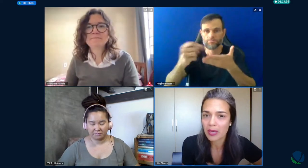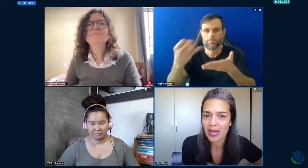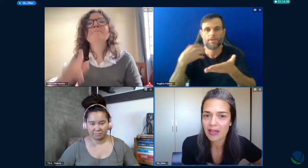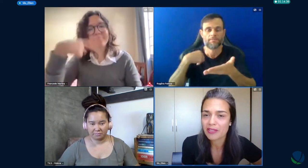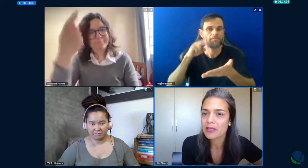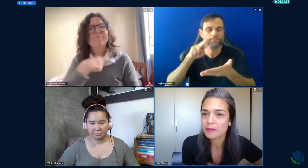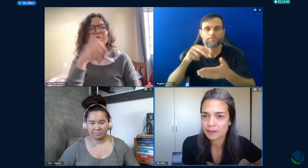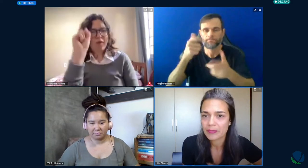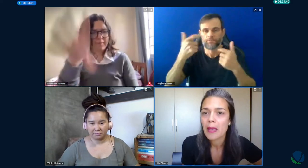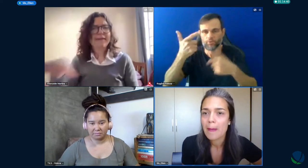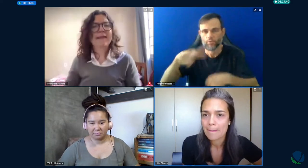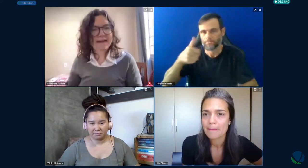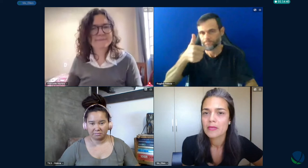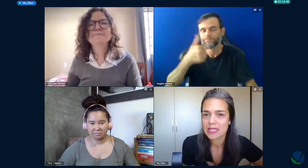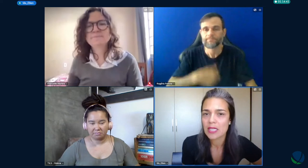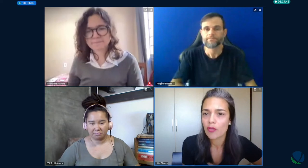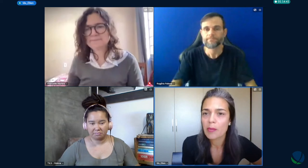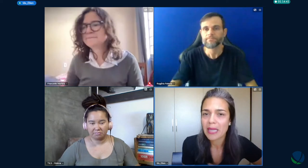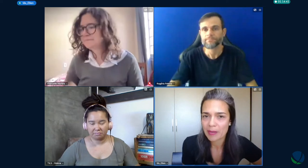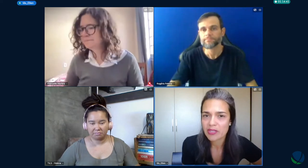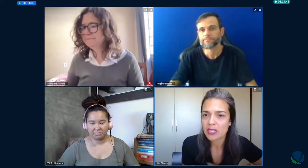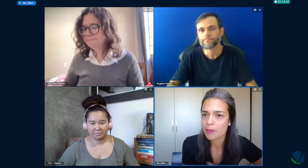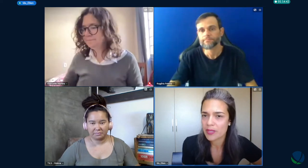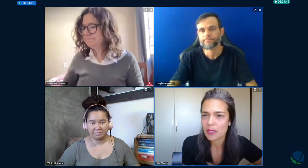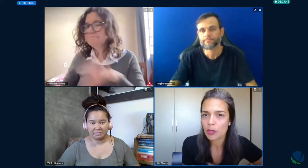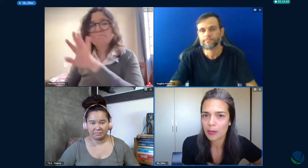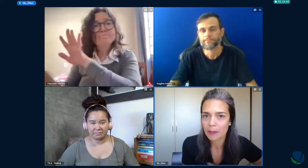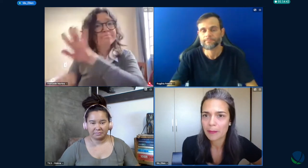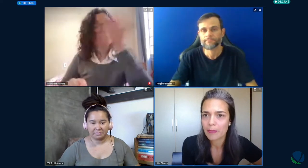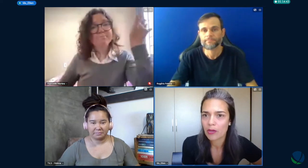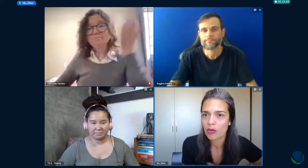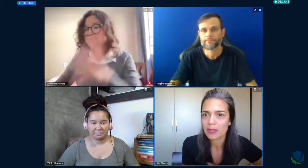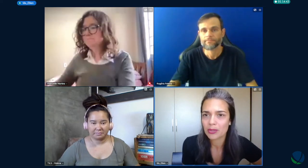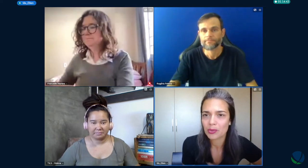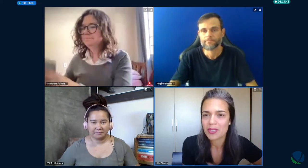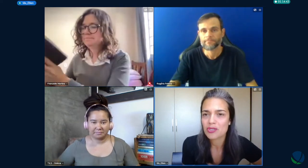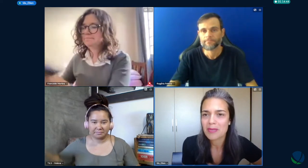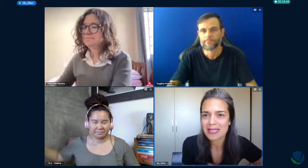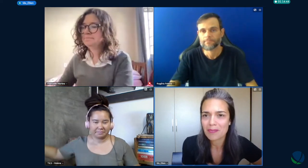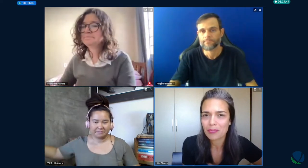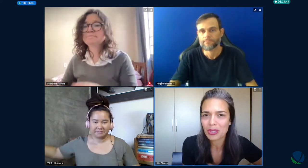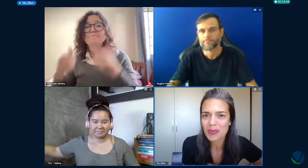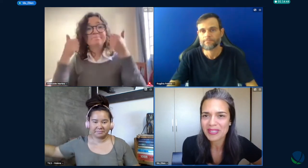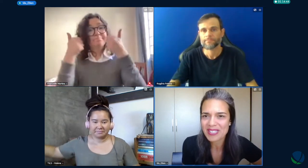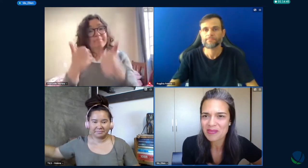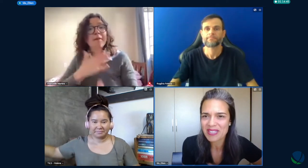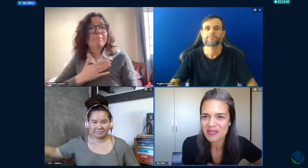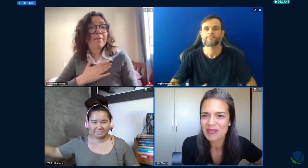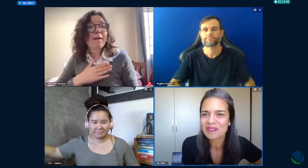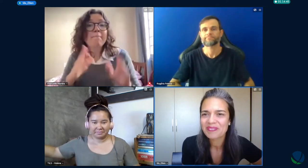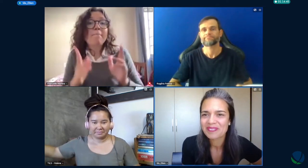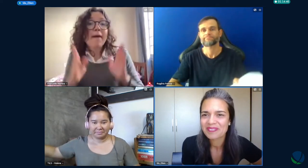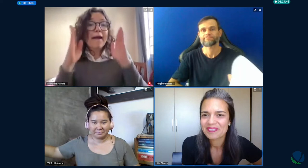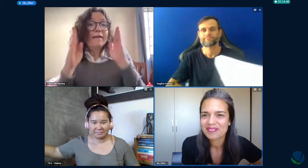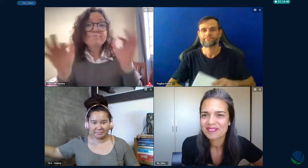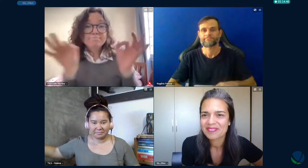referência bibliográfica. Sim, eu vou mandar para você depois, sem problema. Eu vou mandar tudo isso. Mas, por enquanto, é isso